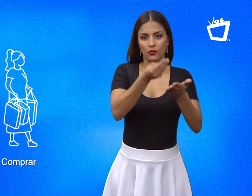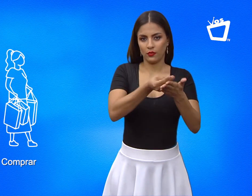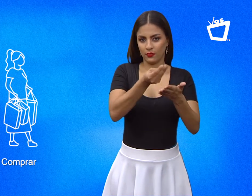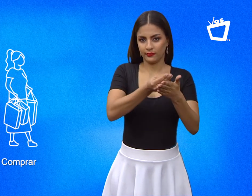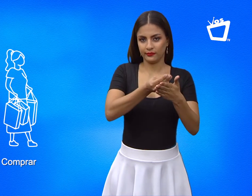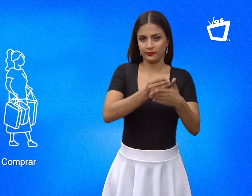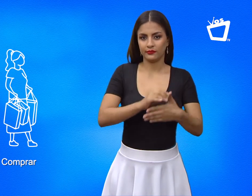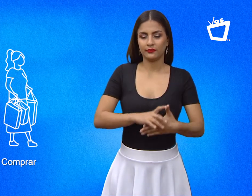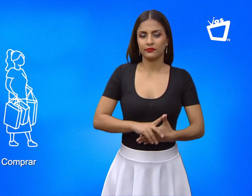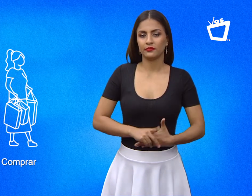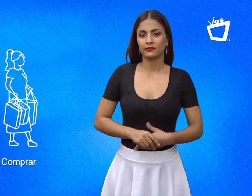Comprar.